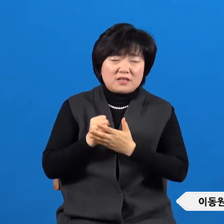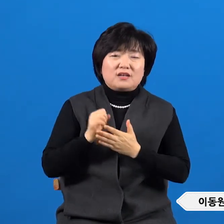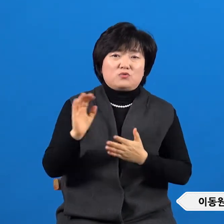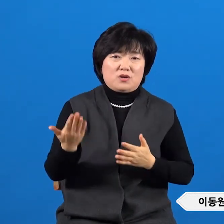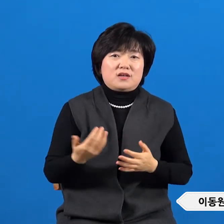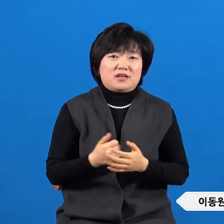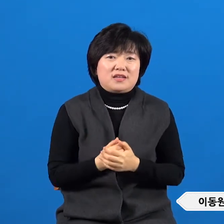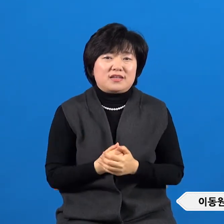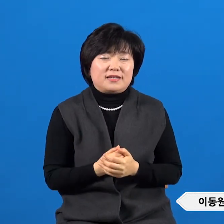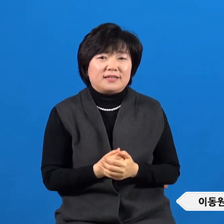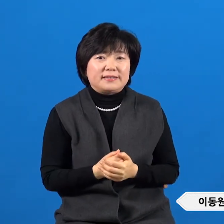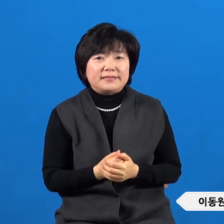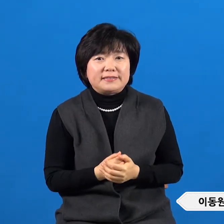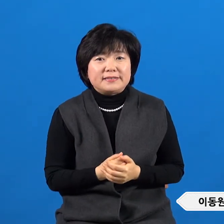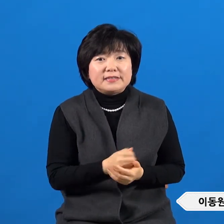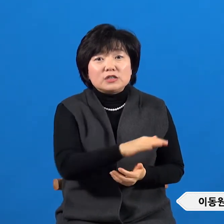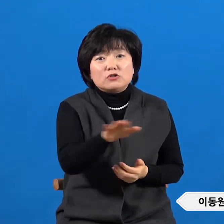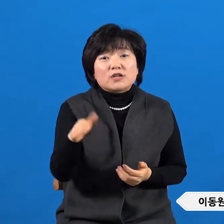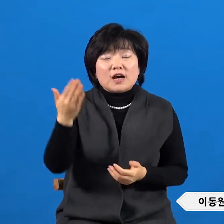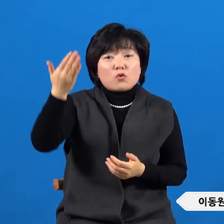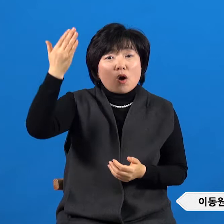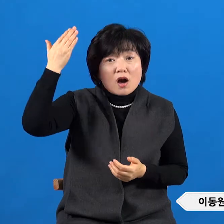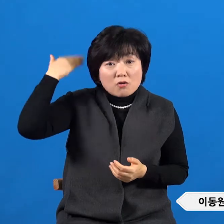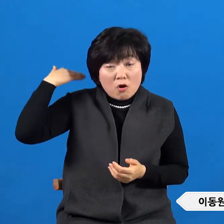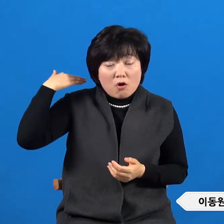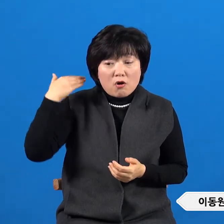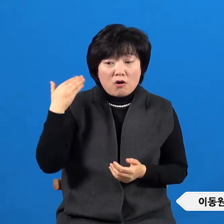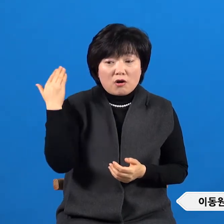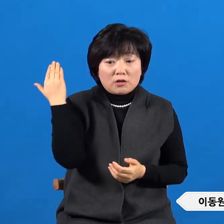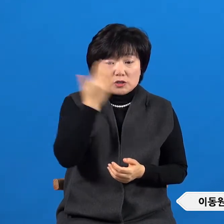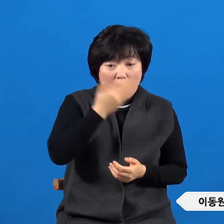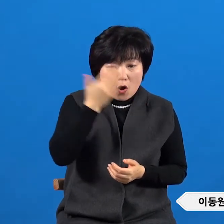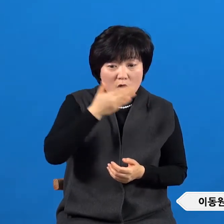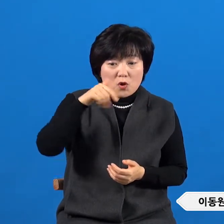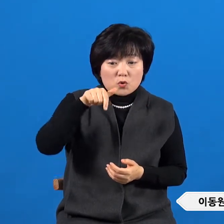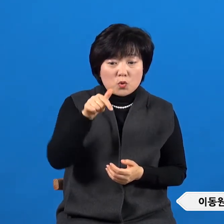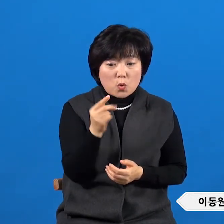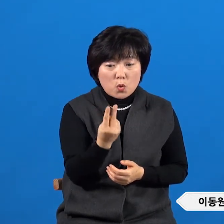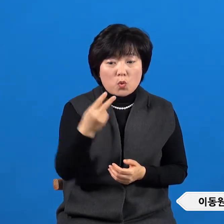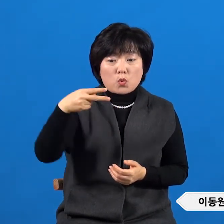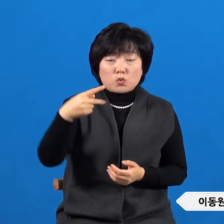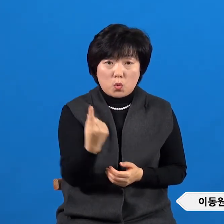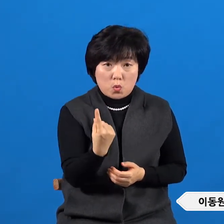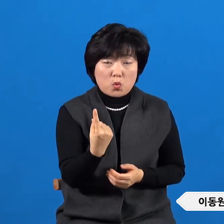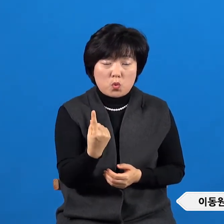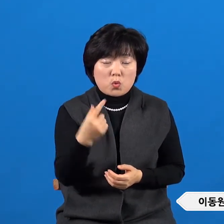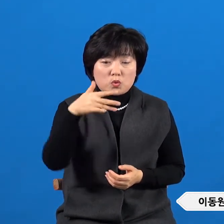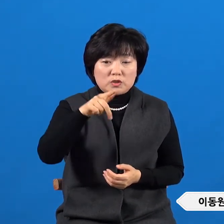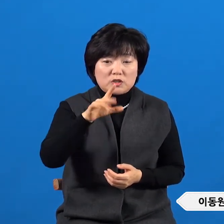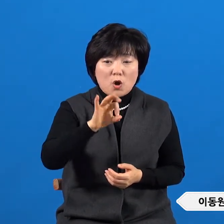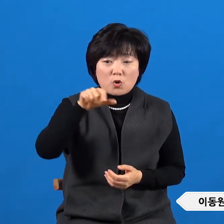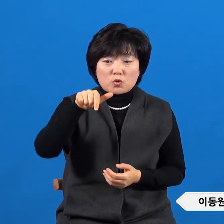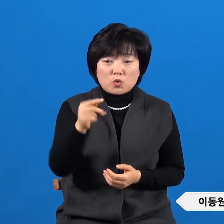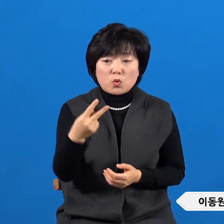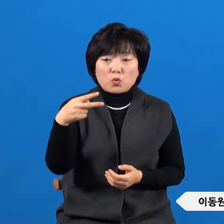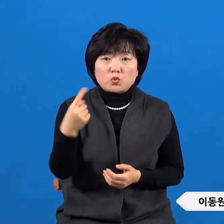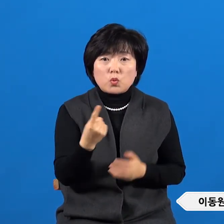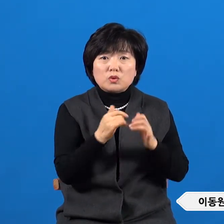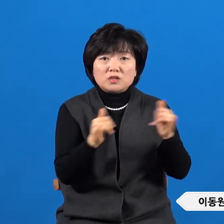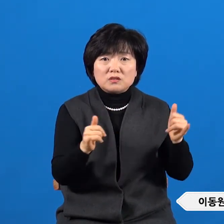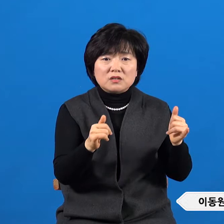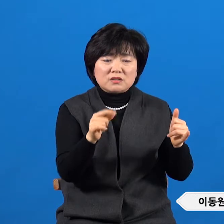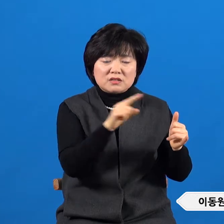수밖에 없습니다. 그러므로 과거 청교도들에게 있어서 예배의 의무는